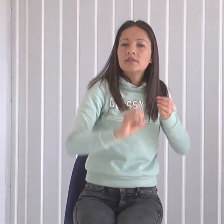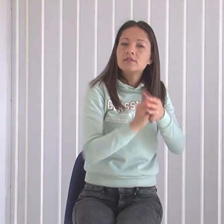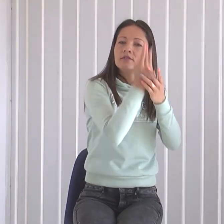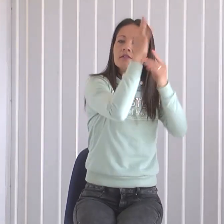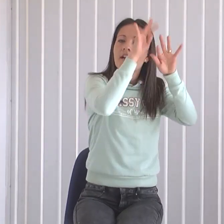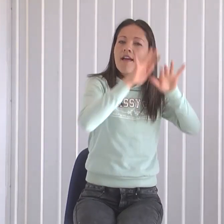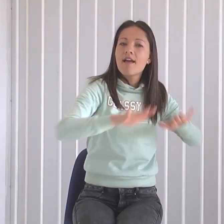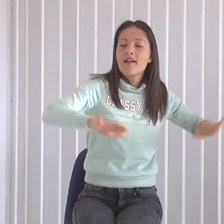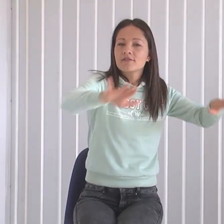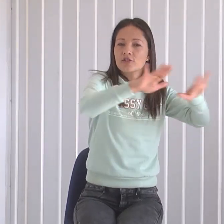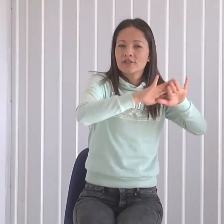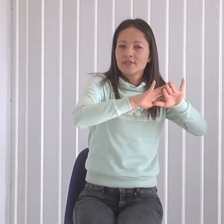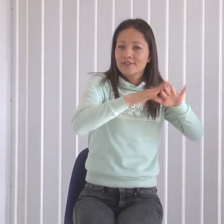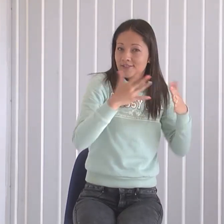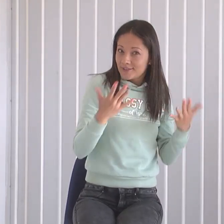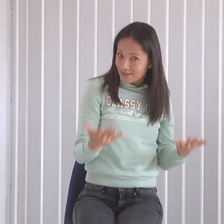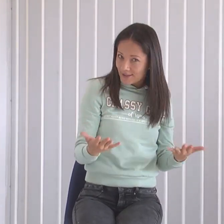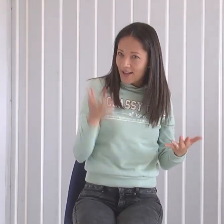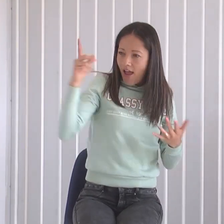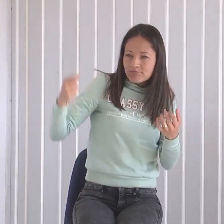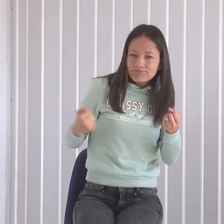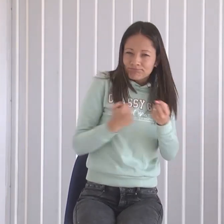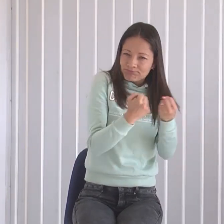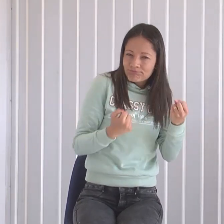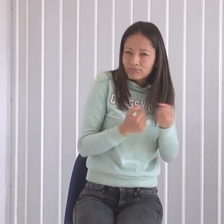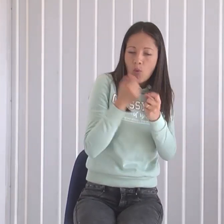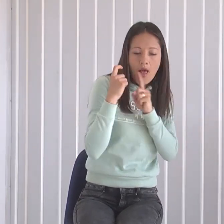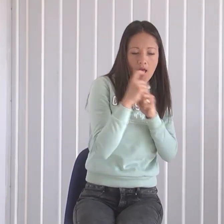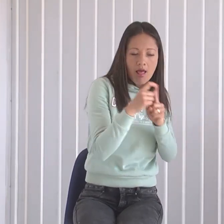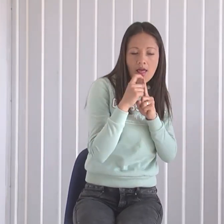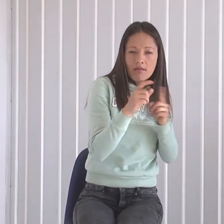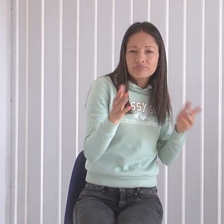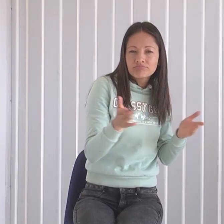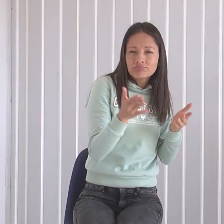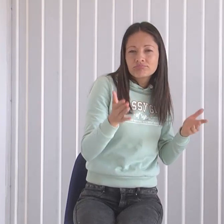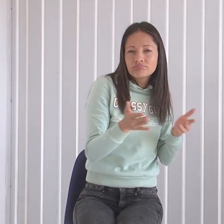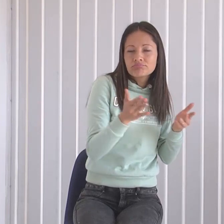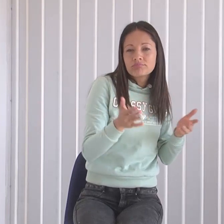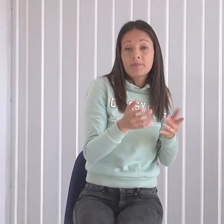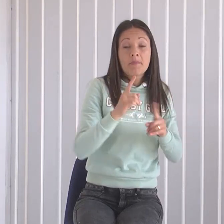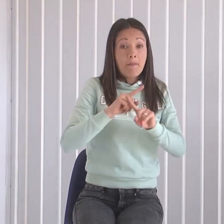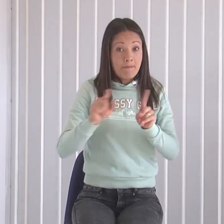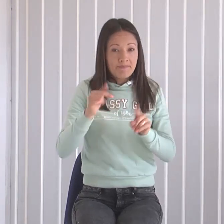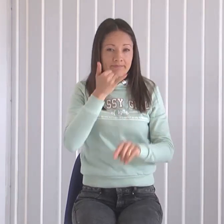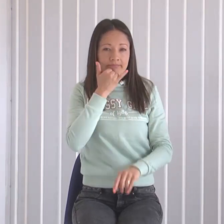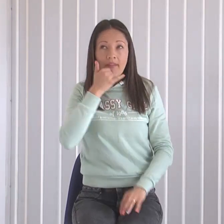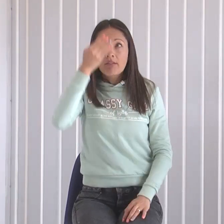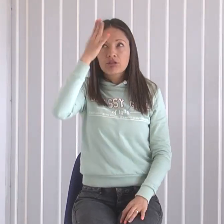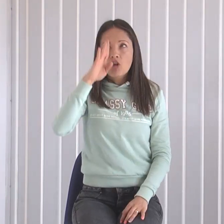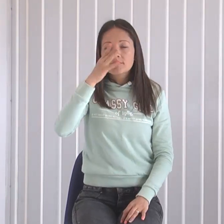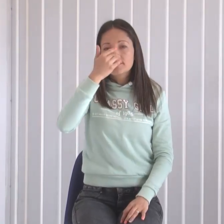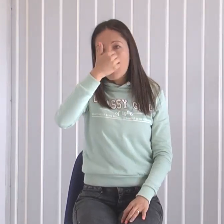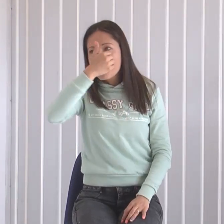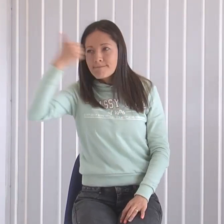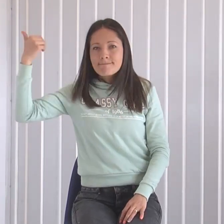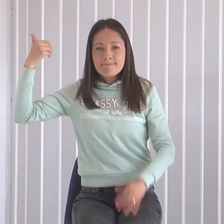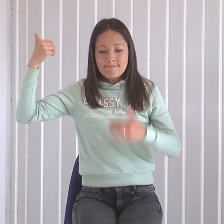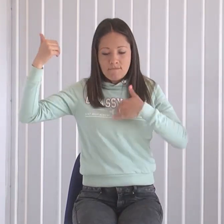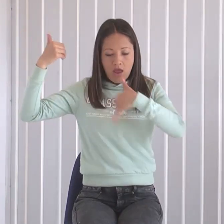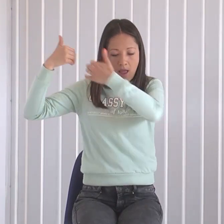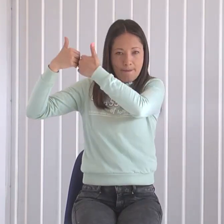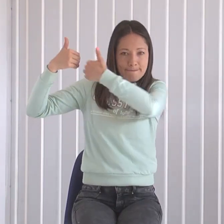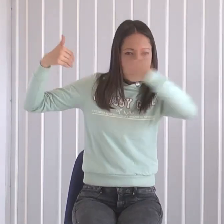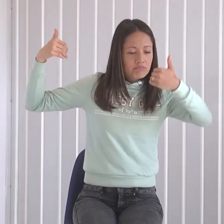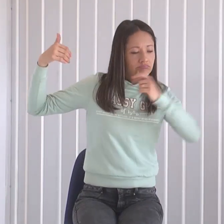la excepción. Así que si nosotros nos alejamos de Dios y Dios se aparta de nosotros, no nos queda más que ese valle en el